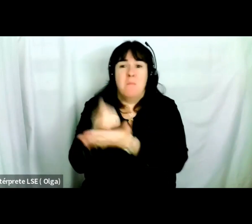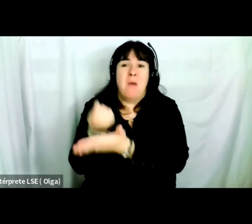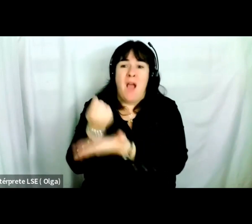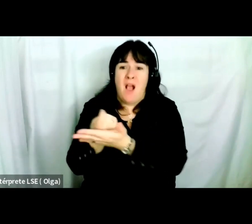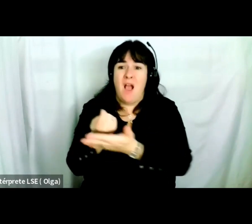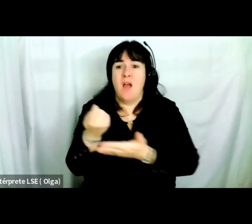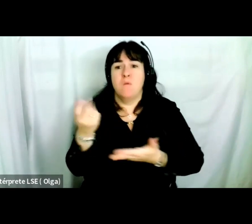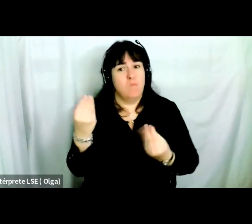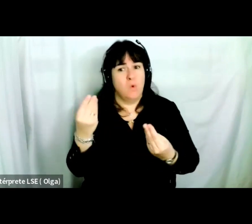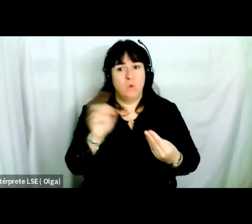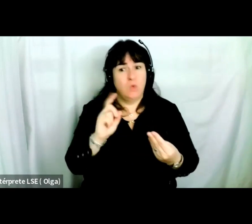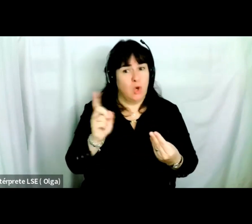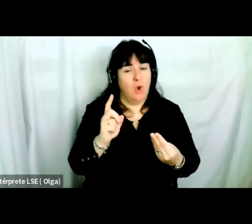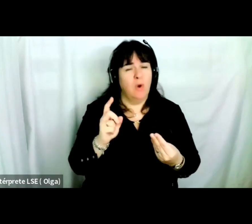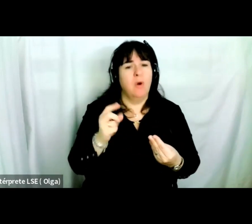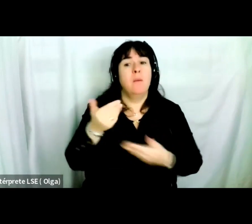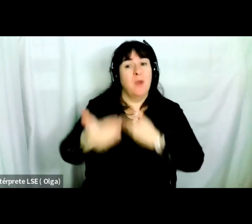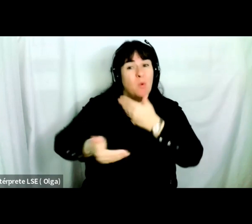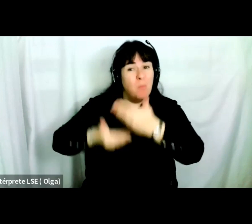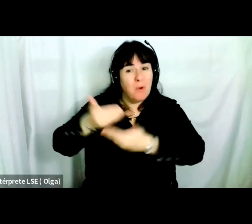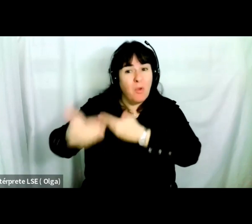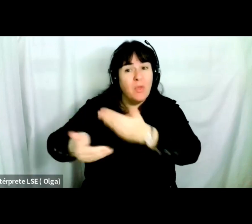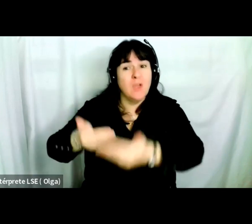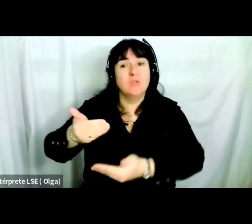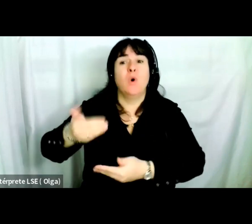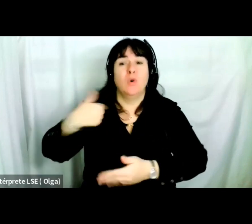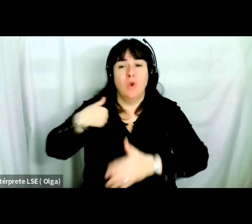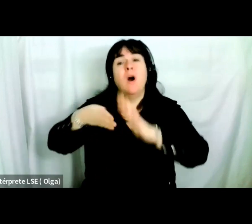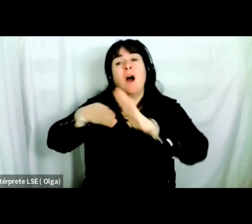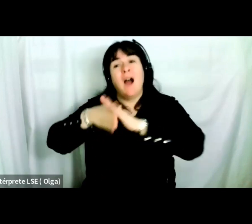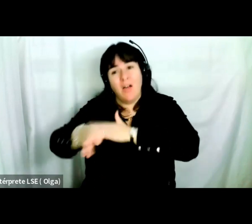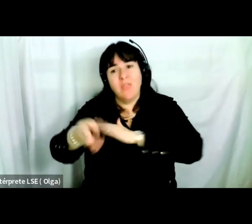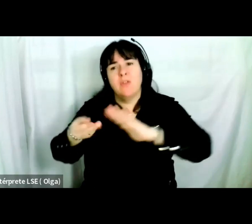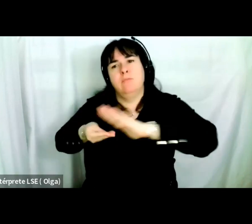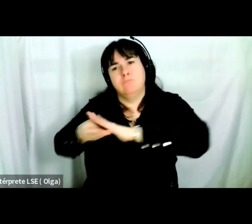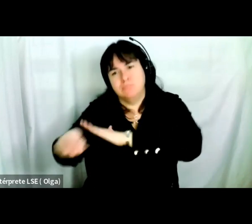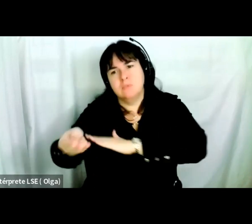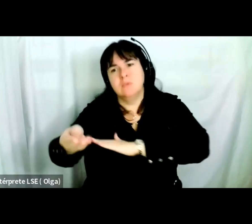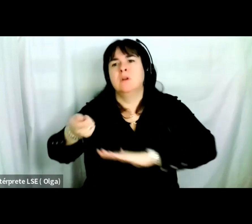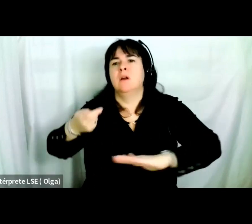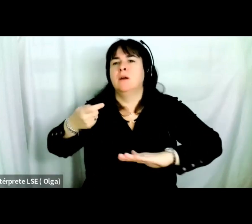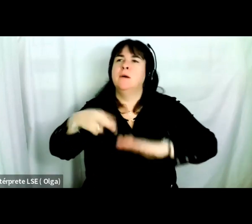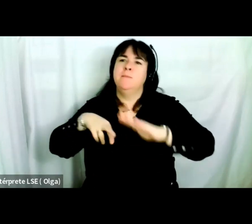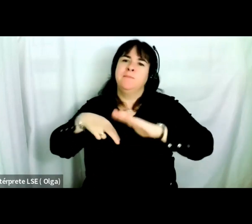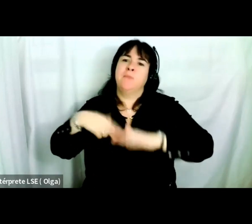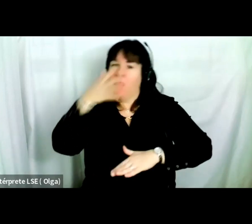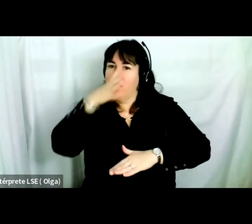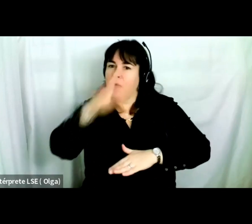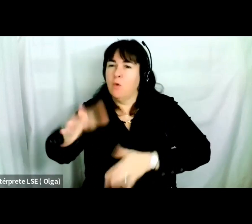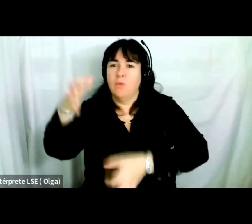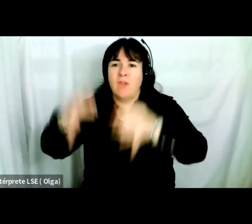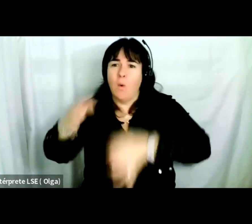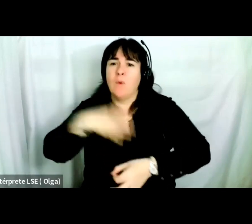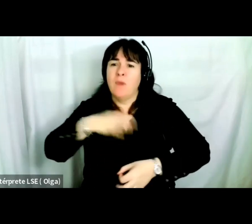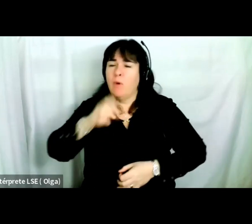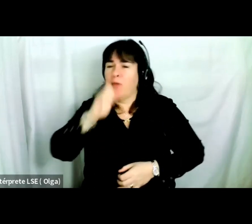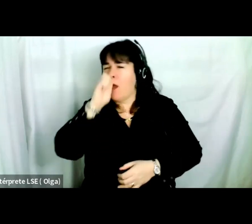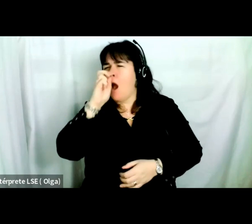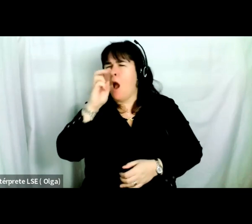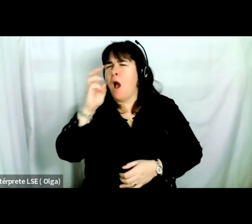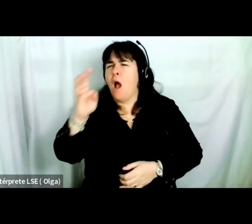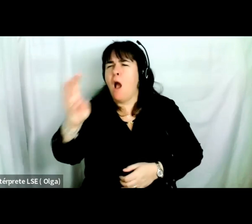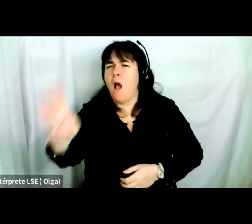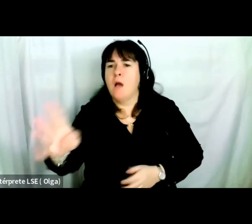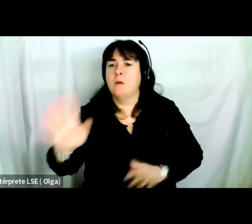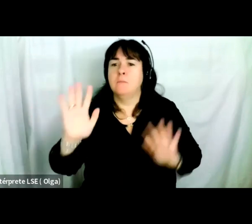cuenta, sí que un proceso judicial es muy largo en el tiempo. Puede llevarnos años. Y sin embargo, la mediación,